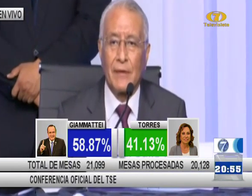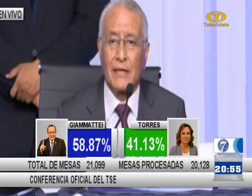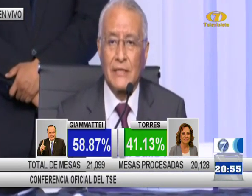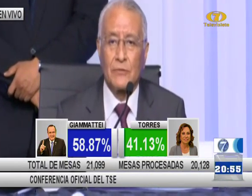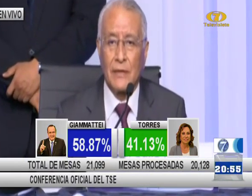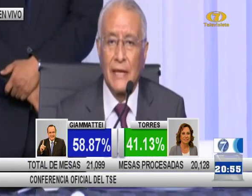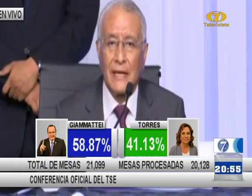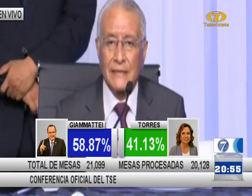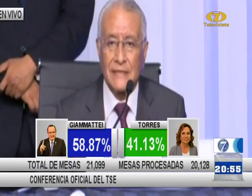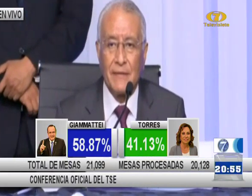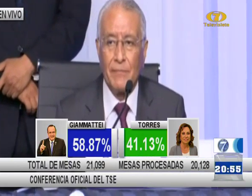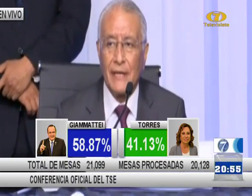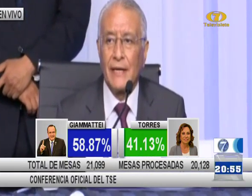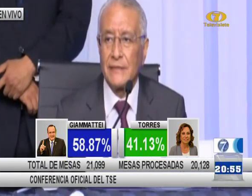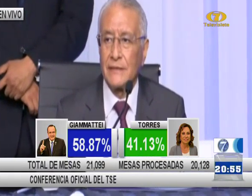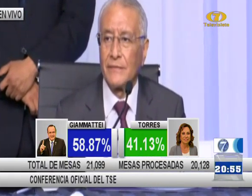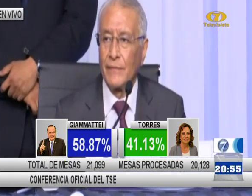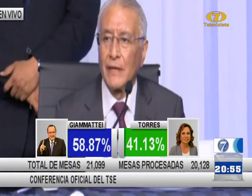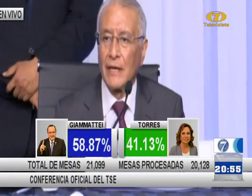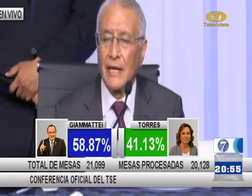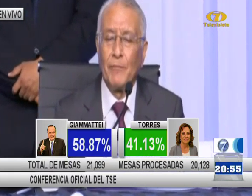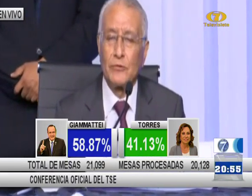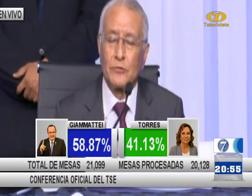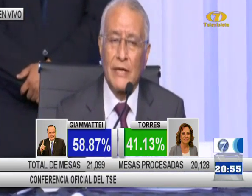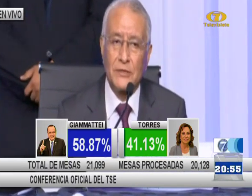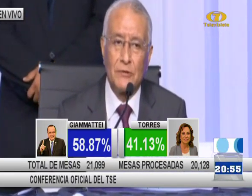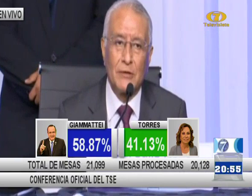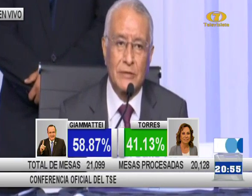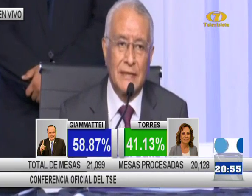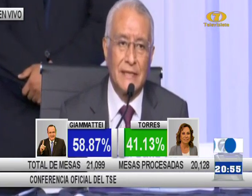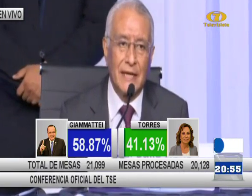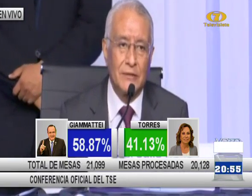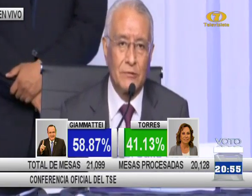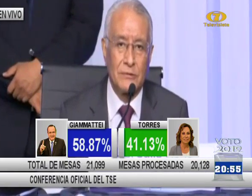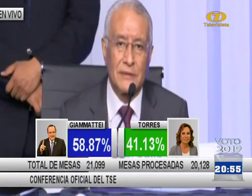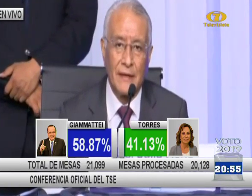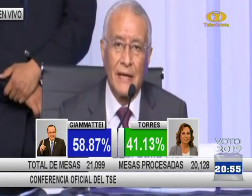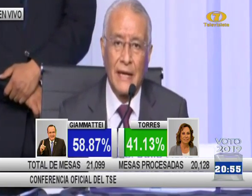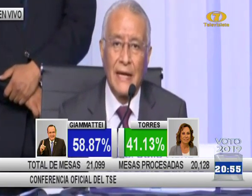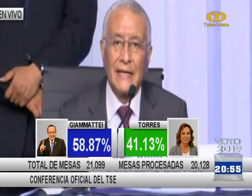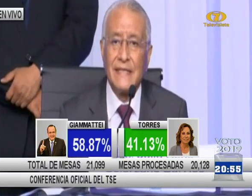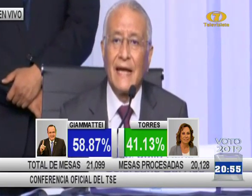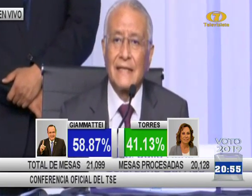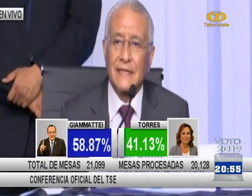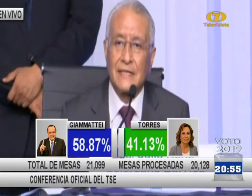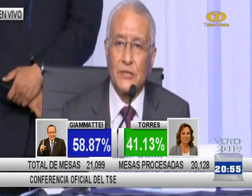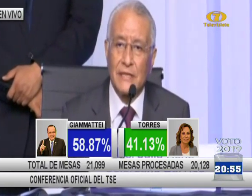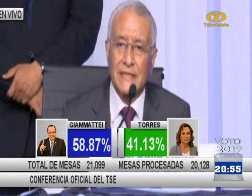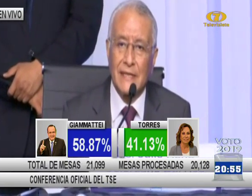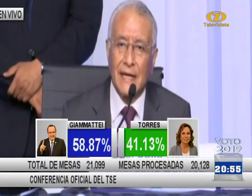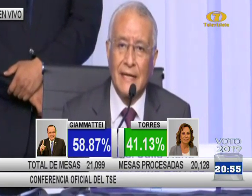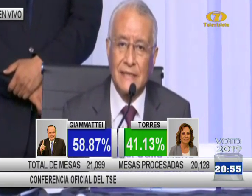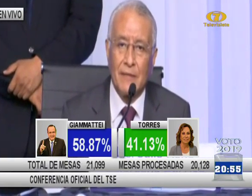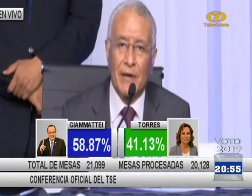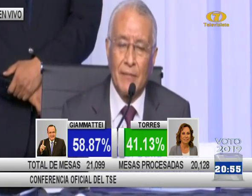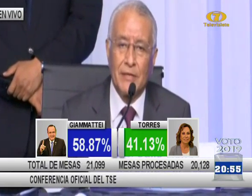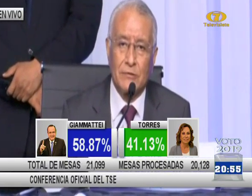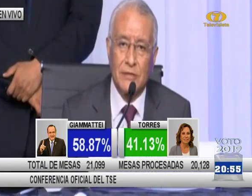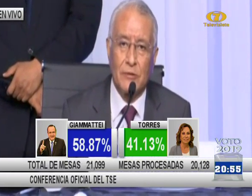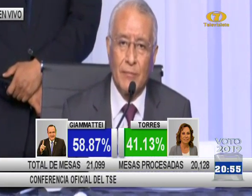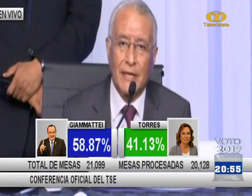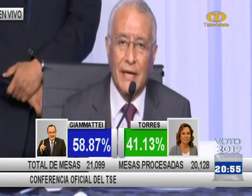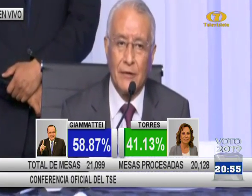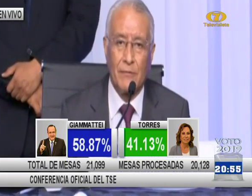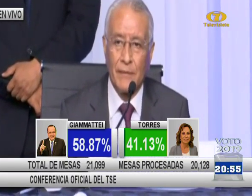comisión, las asambleas, la postulación de los candidatos, el día de las elecciones generales y al